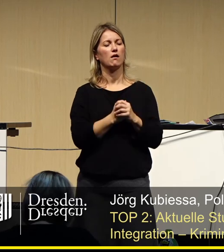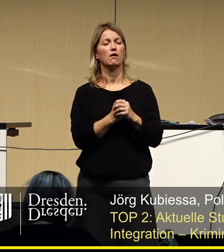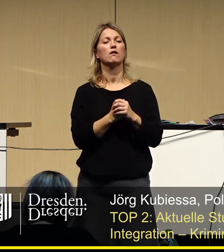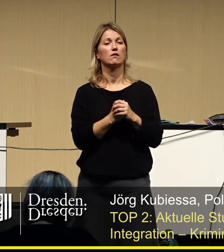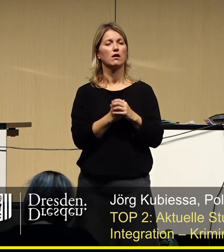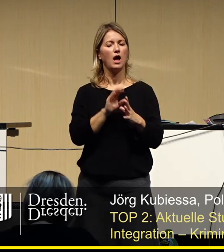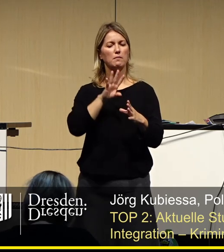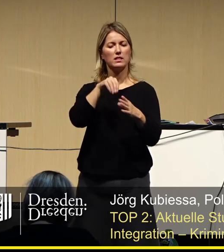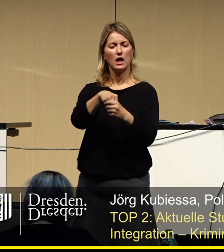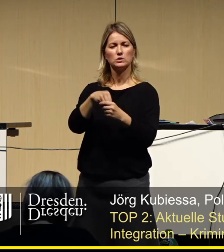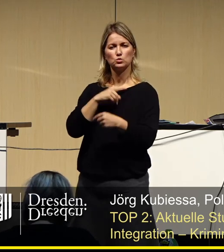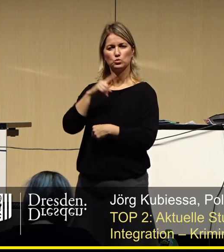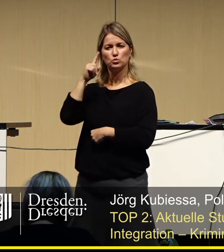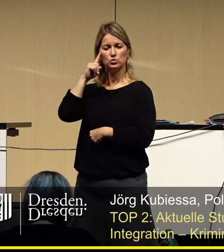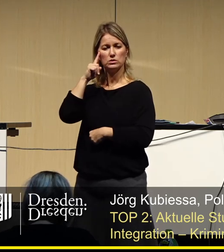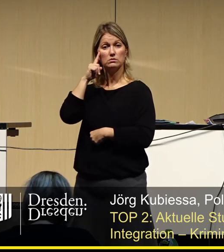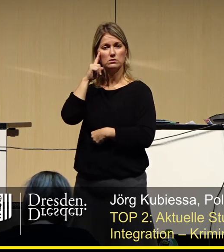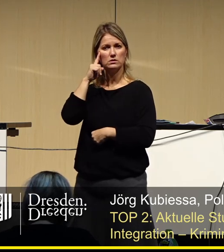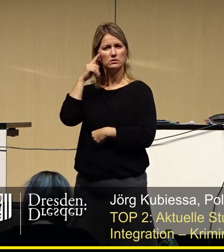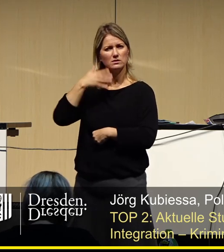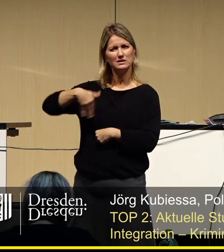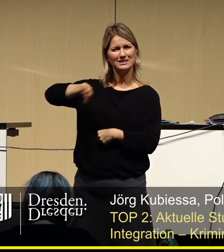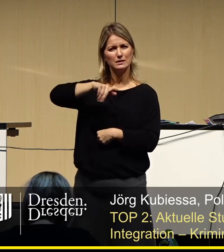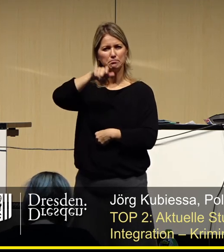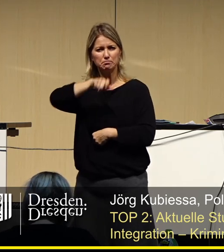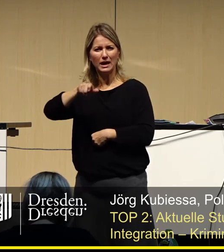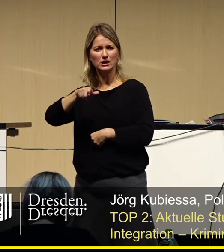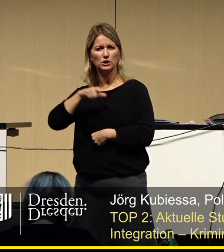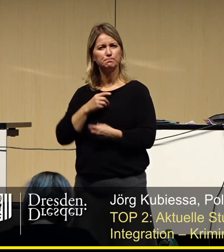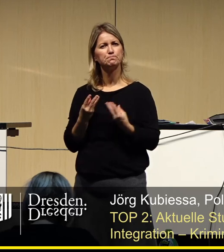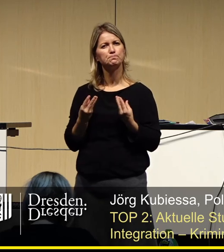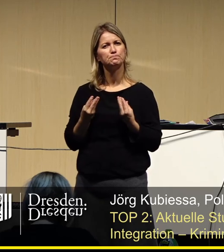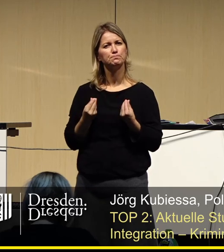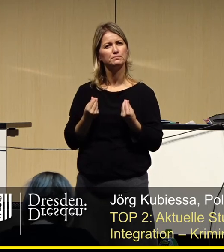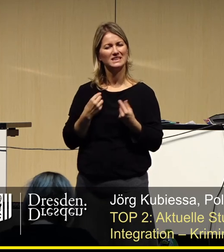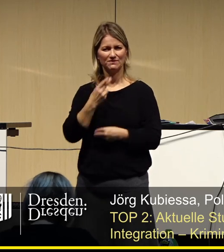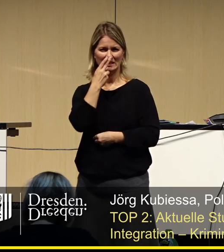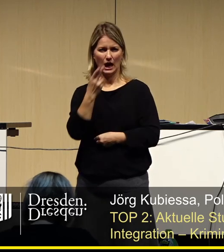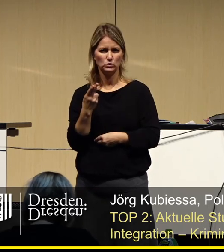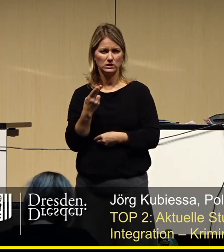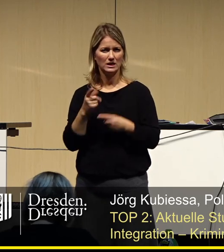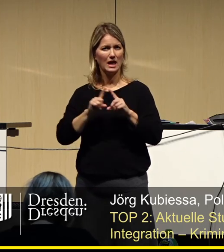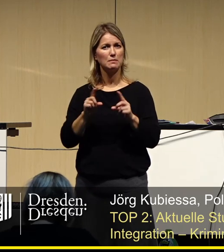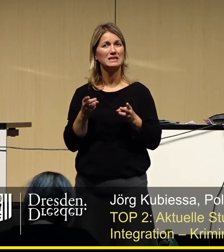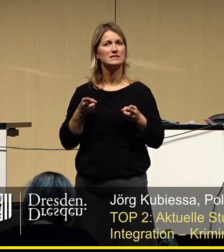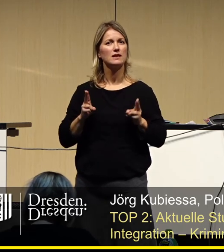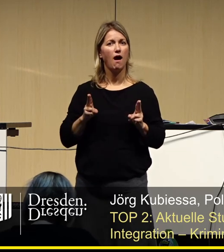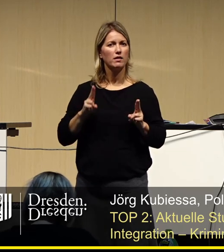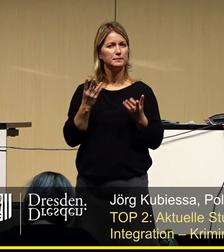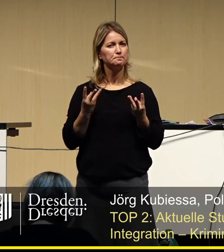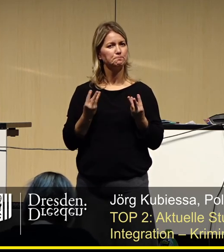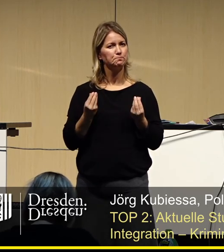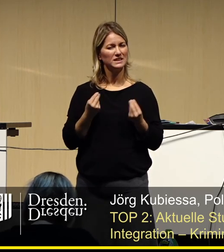macht, wie fühlen unsere Menschen, wie empfinden sie Sicherheit, wie empfinden sie